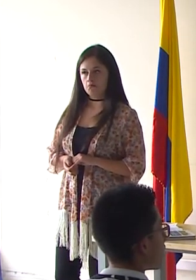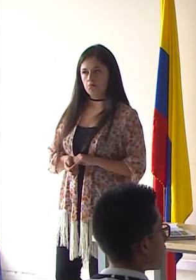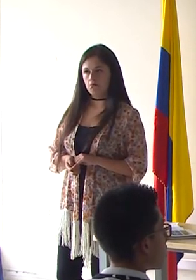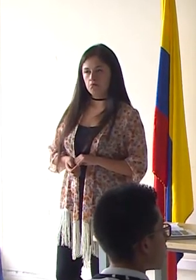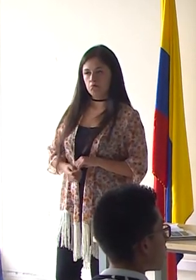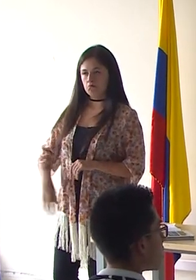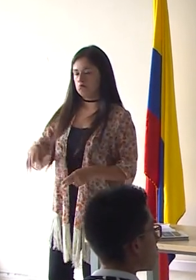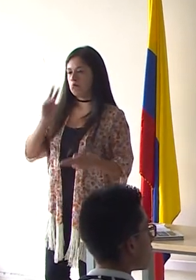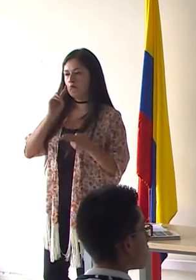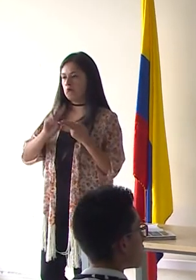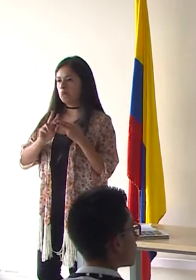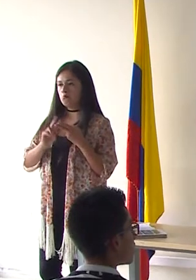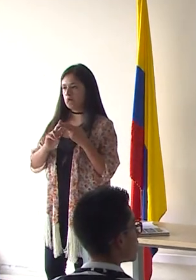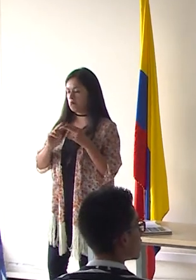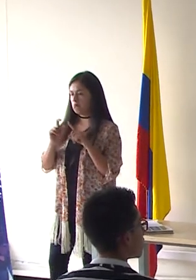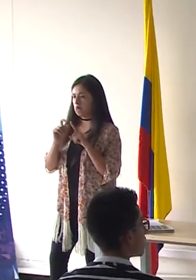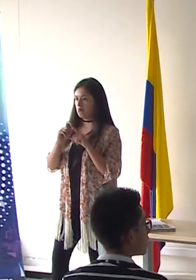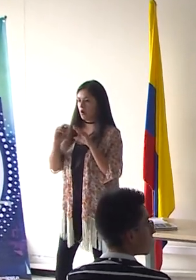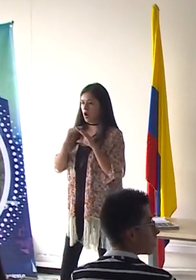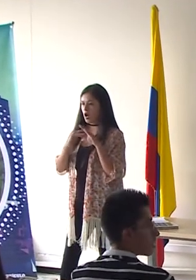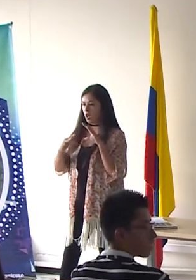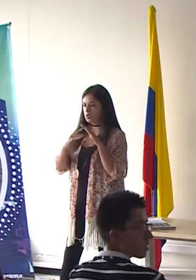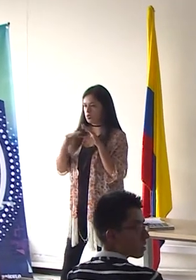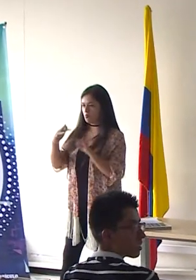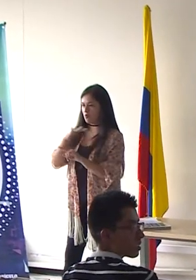bueno alguna otra pregunta